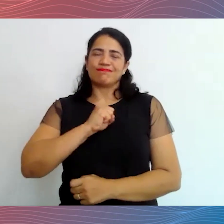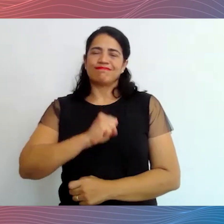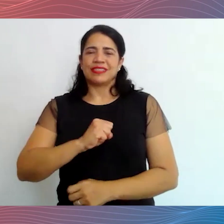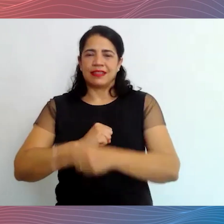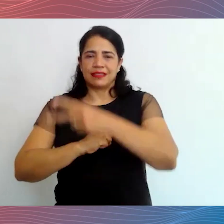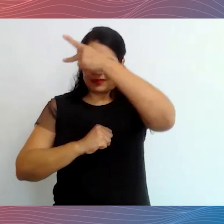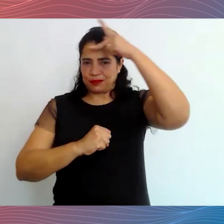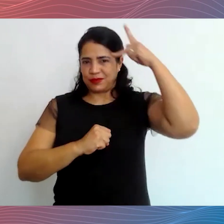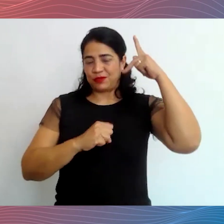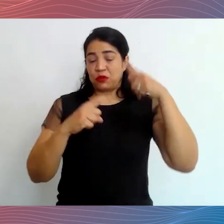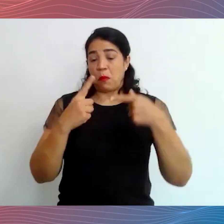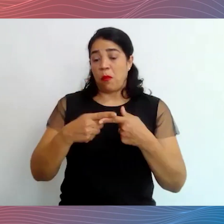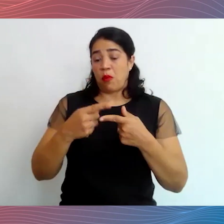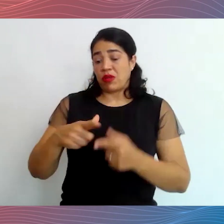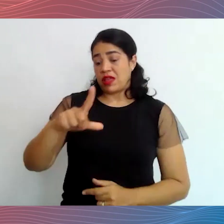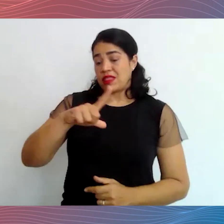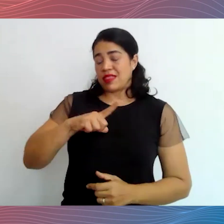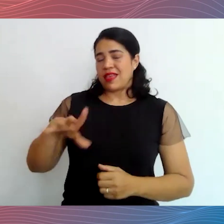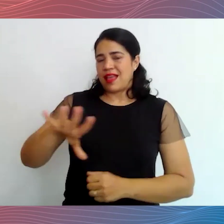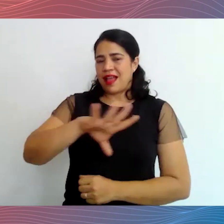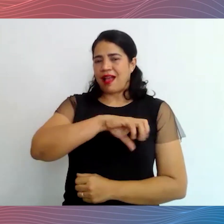passa a viver uma vida de se doar.